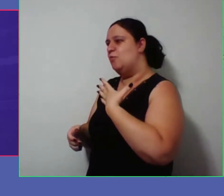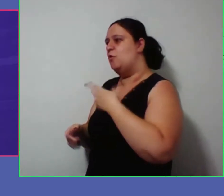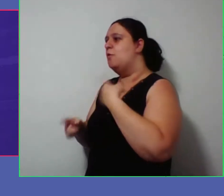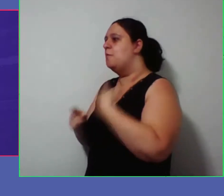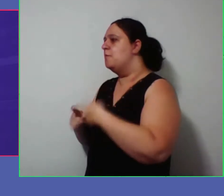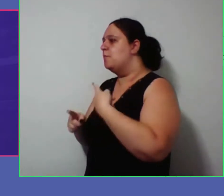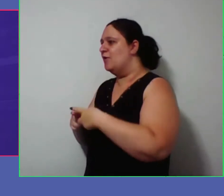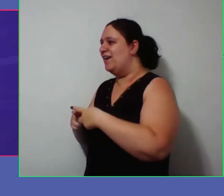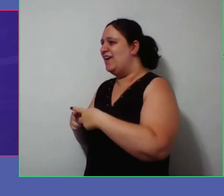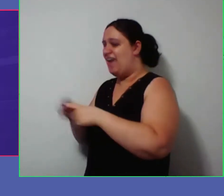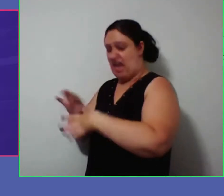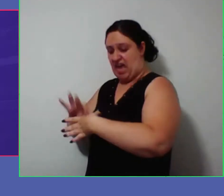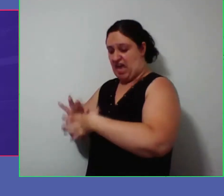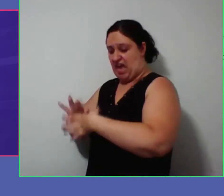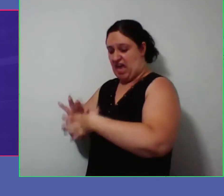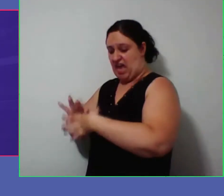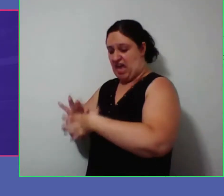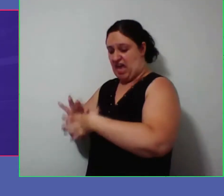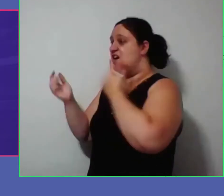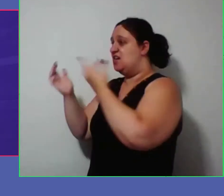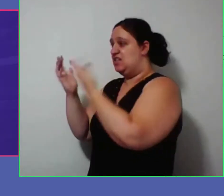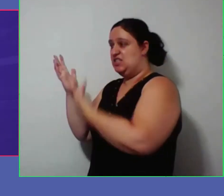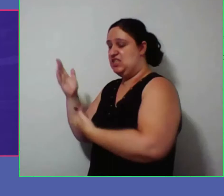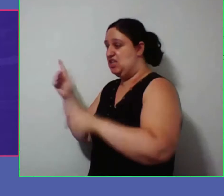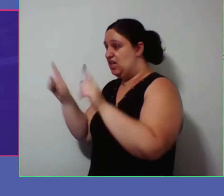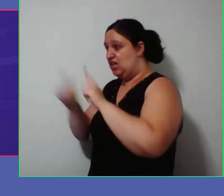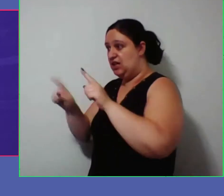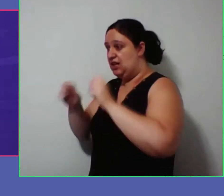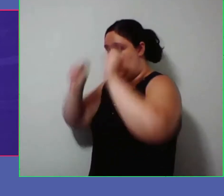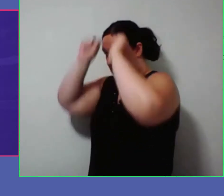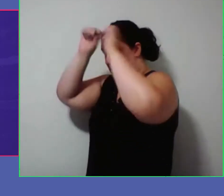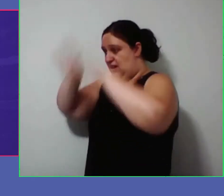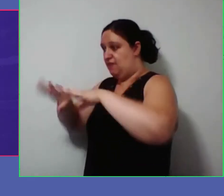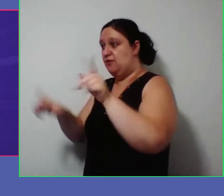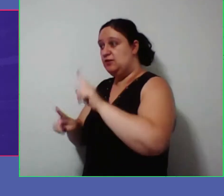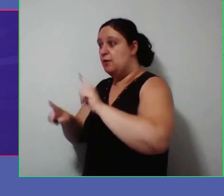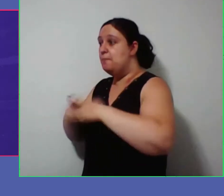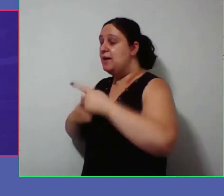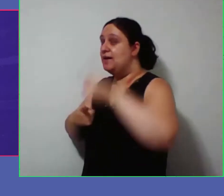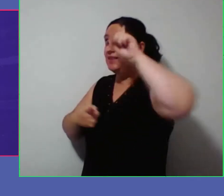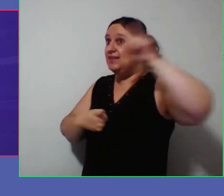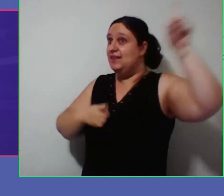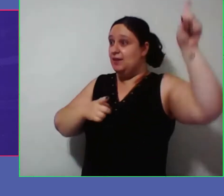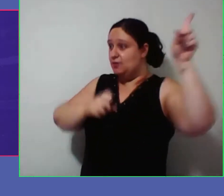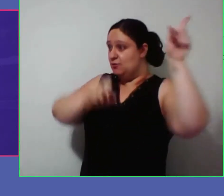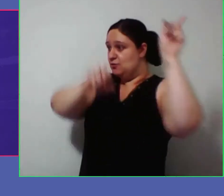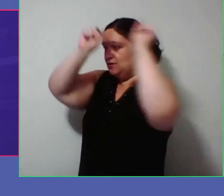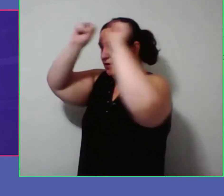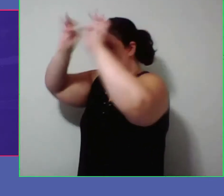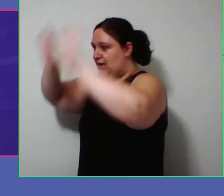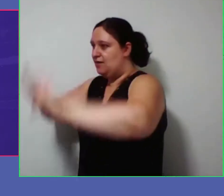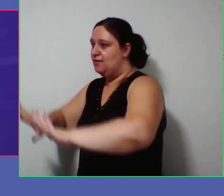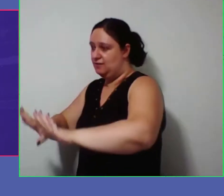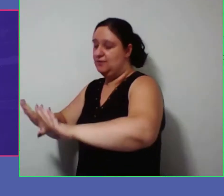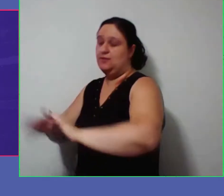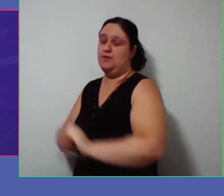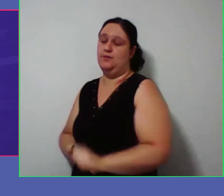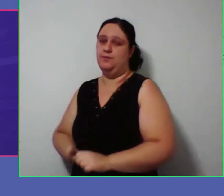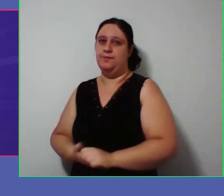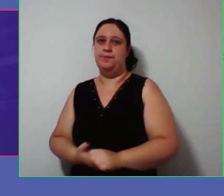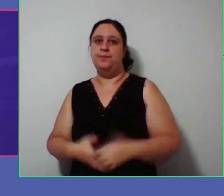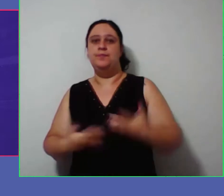te revelaram, mas meu Pai que está nos céus. Por que